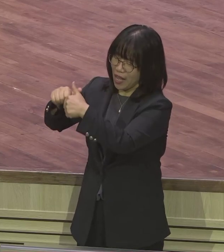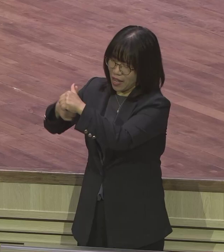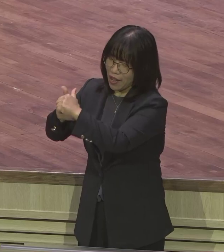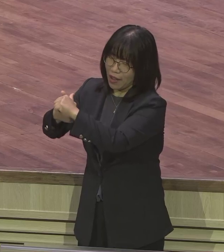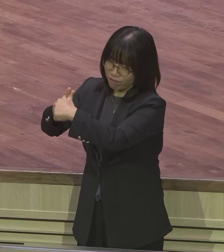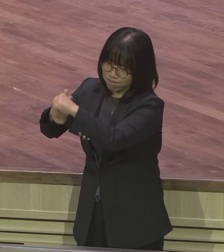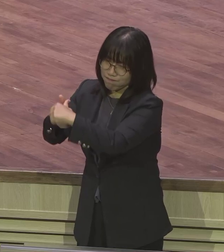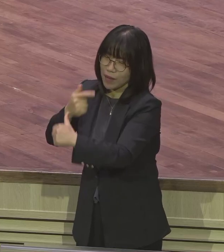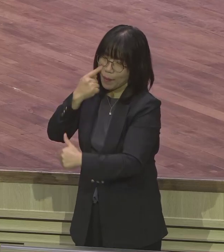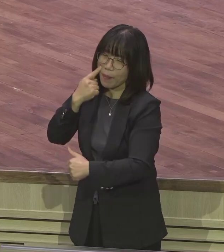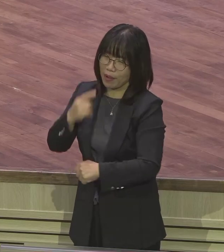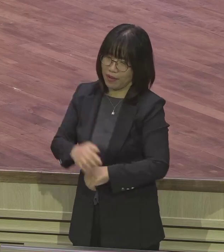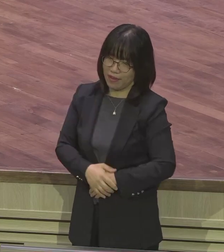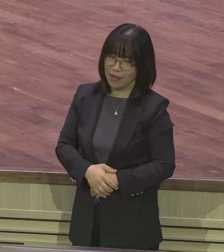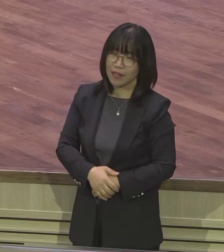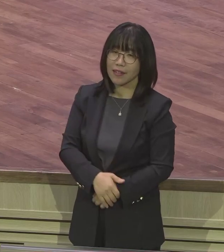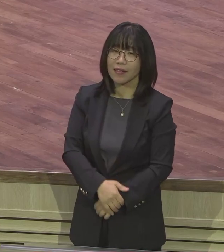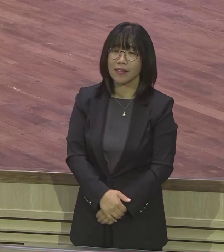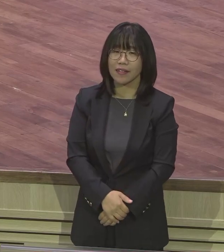솔직히 볼 게 뭐가 있나요?